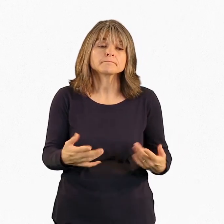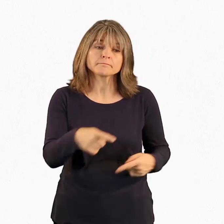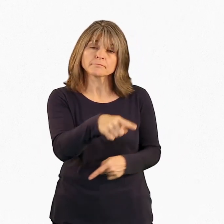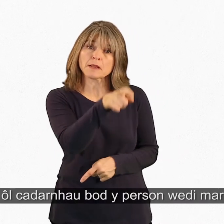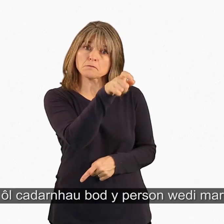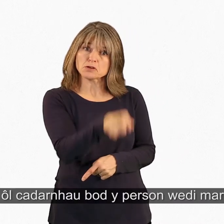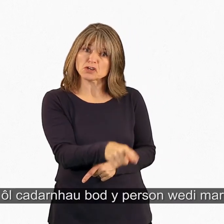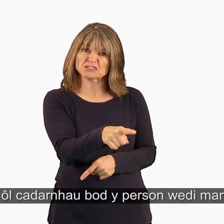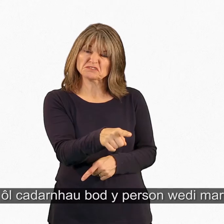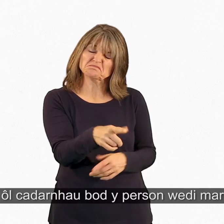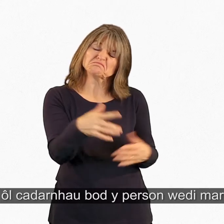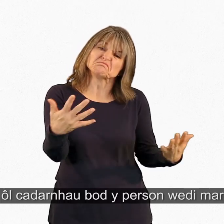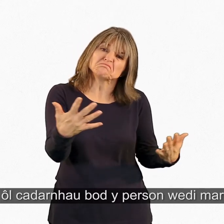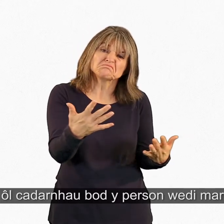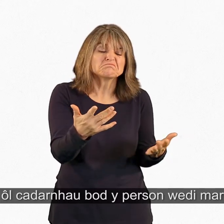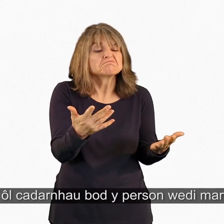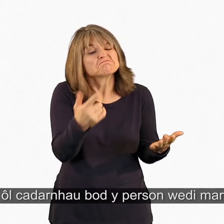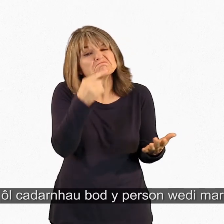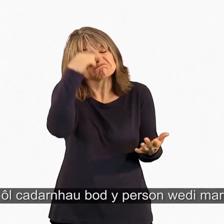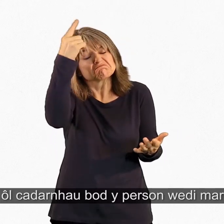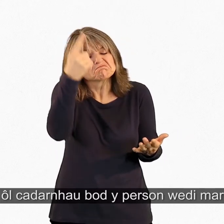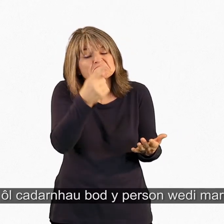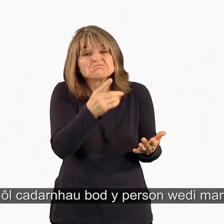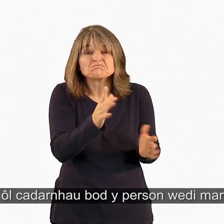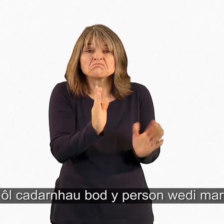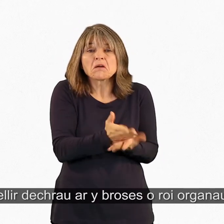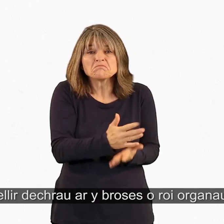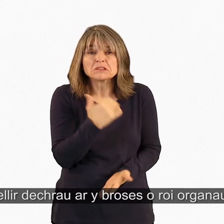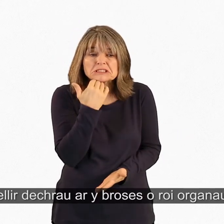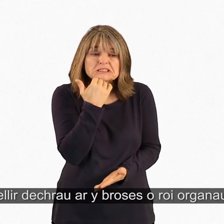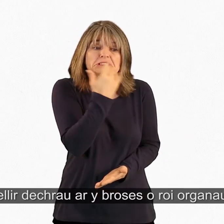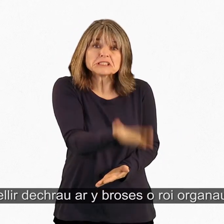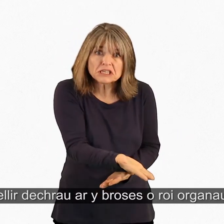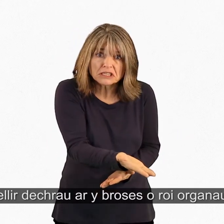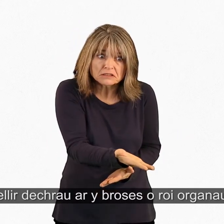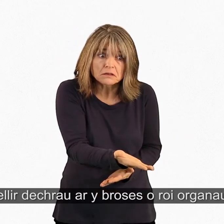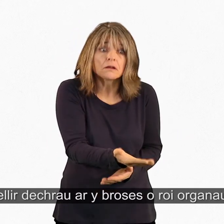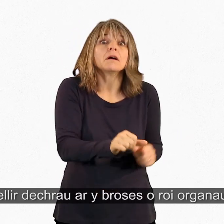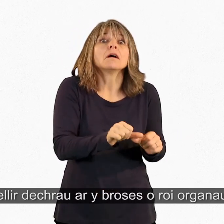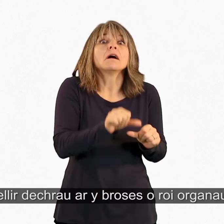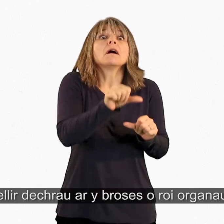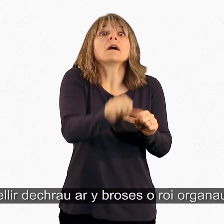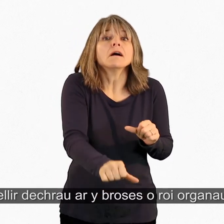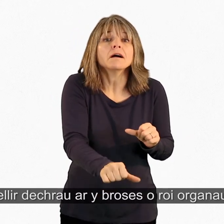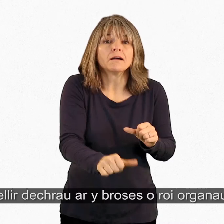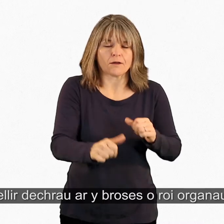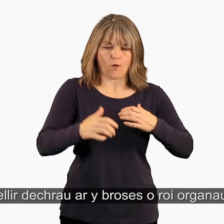Ar ôl gadarnhau bod y person wedi marw, gallu'r dechrau ar y broses o roi organau Mae